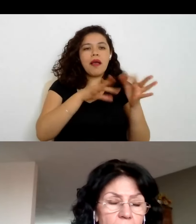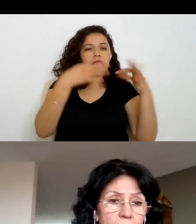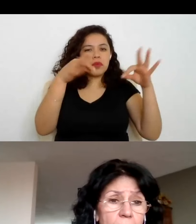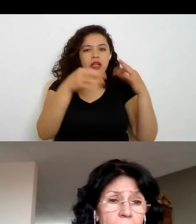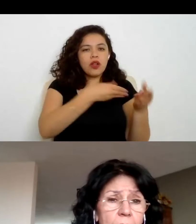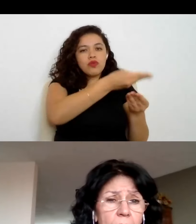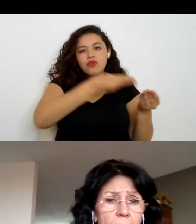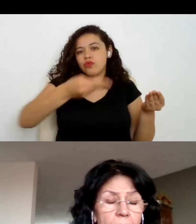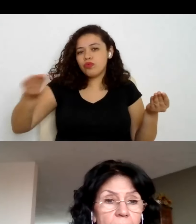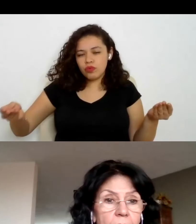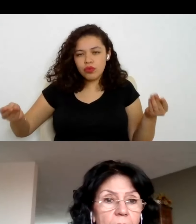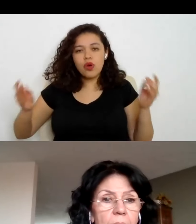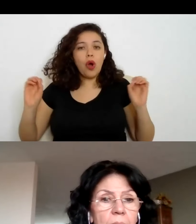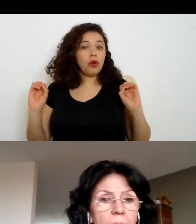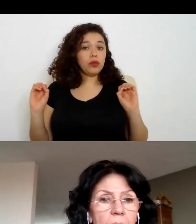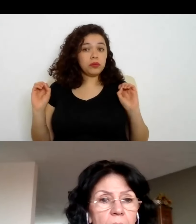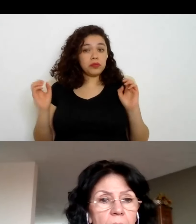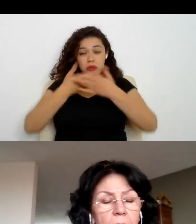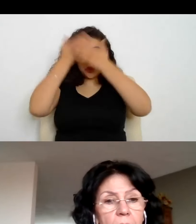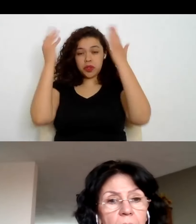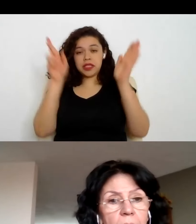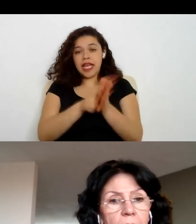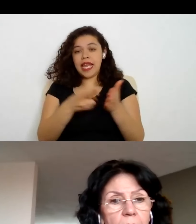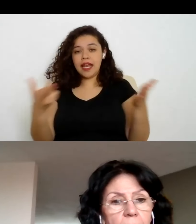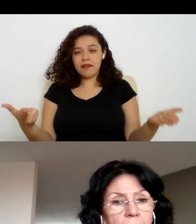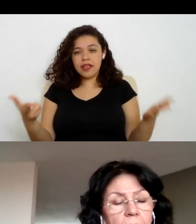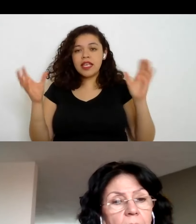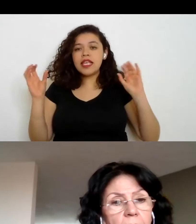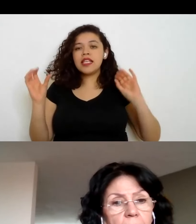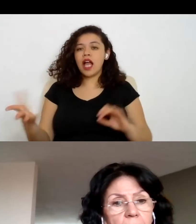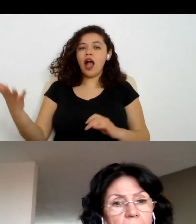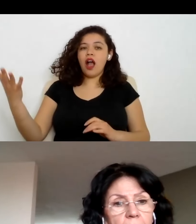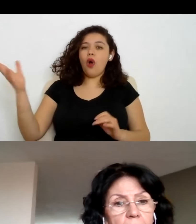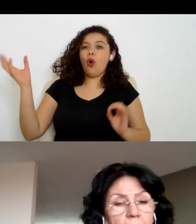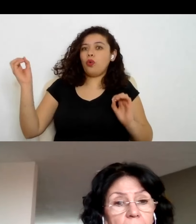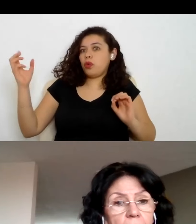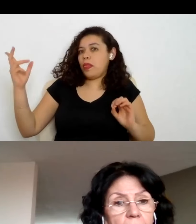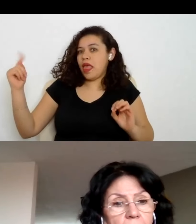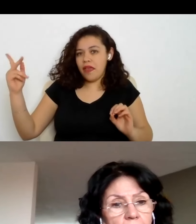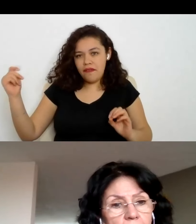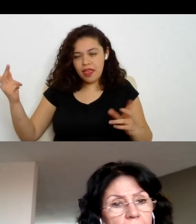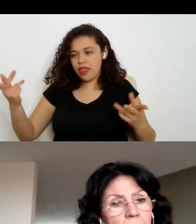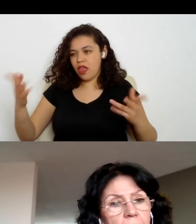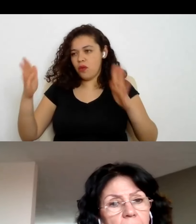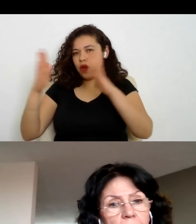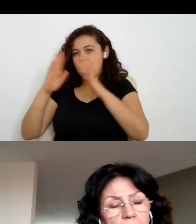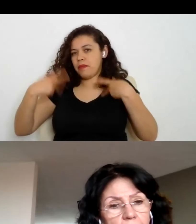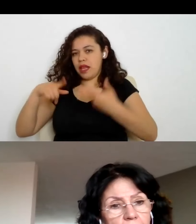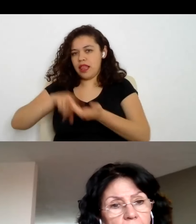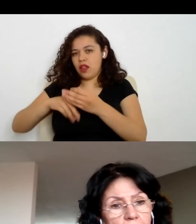no sé, incluso hasta en revistas algún comercial de una casa hogar o